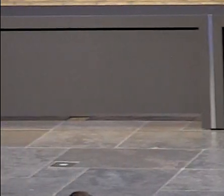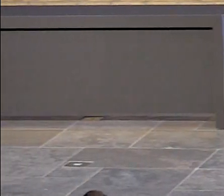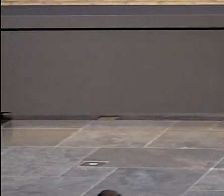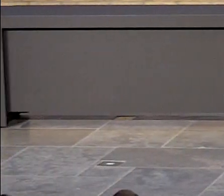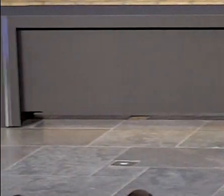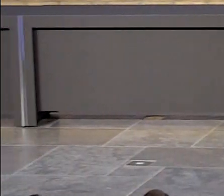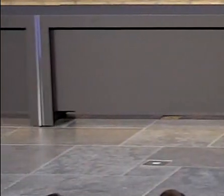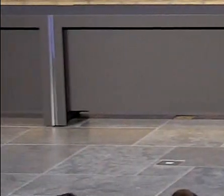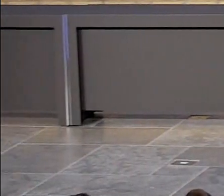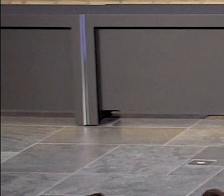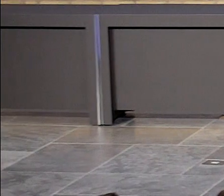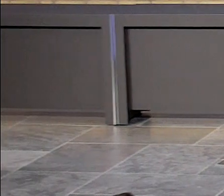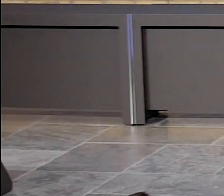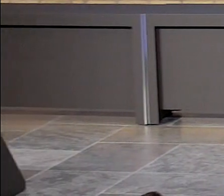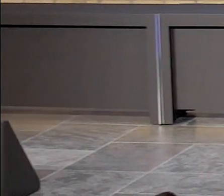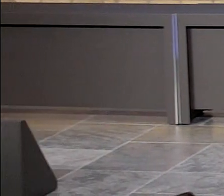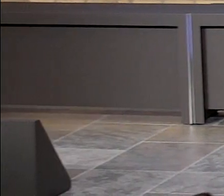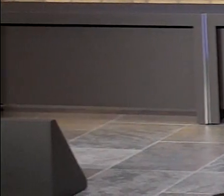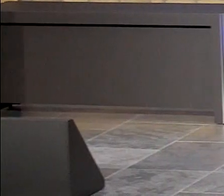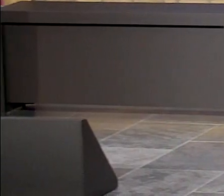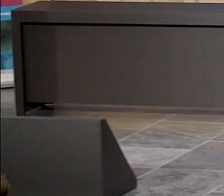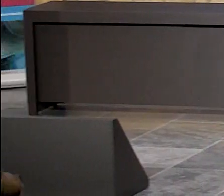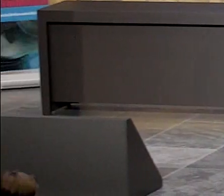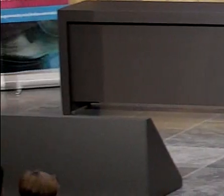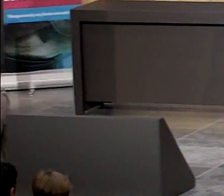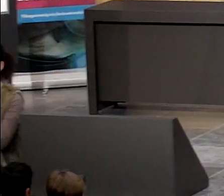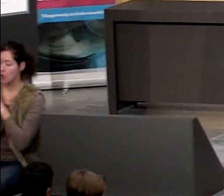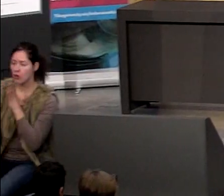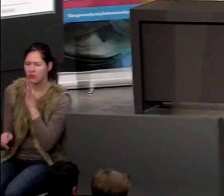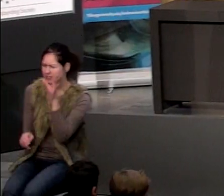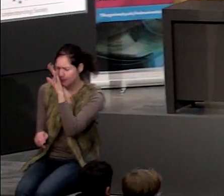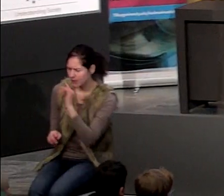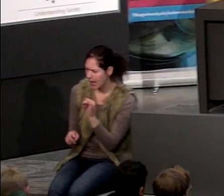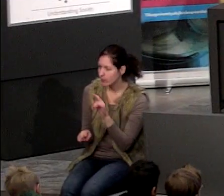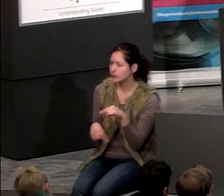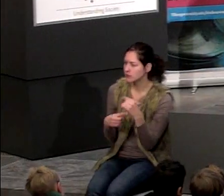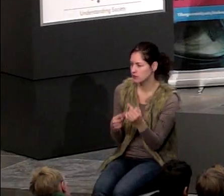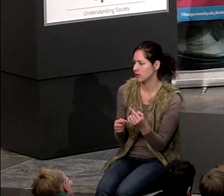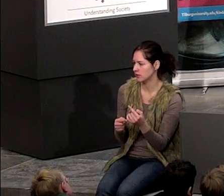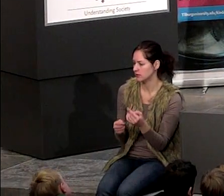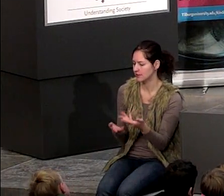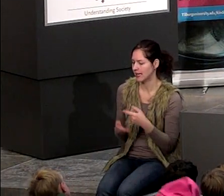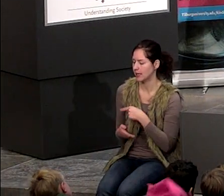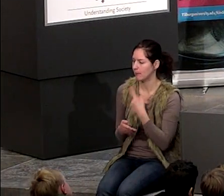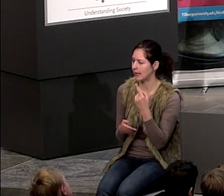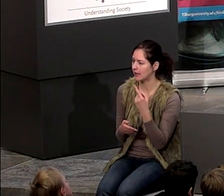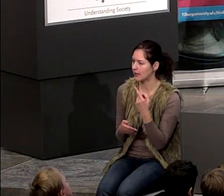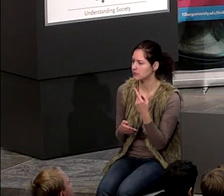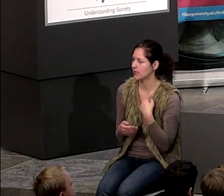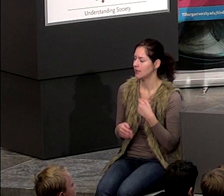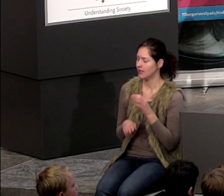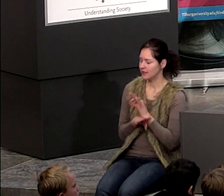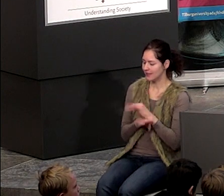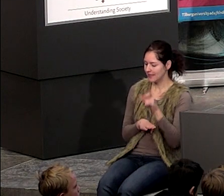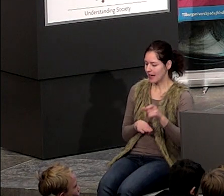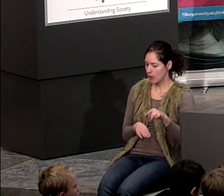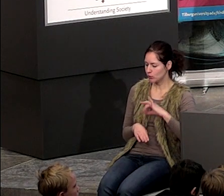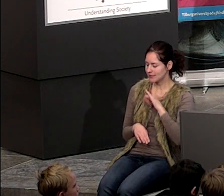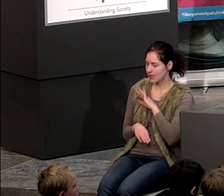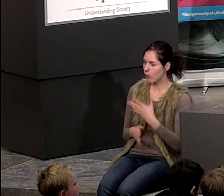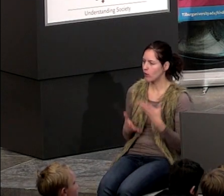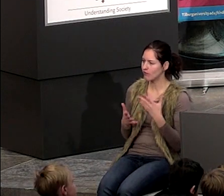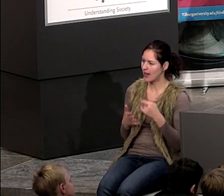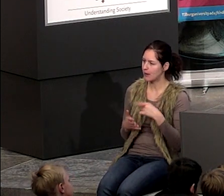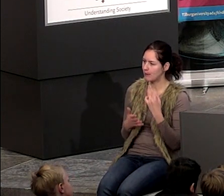na. Extra leerstof geven als je iets niet snapt. Dat is nu ook vaak werk waar leraren veel tijd mee kwijt zijn. Ook daar kunnen we dingen